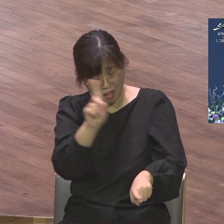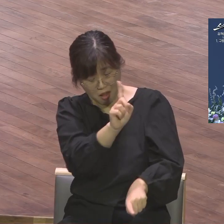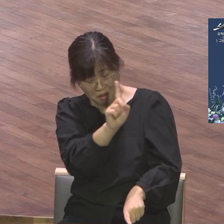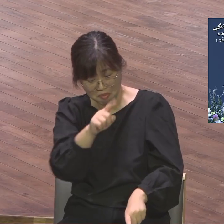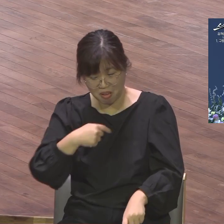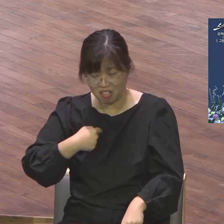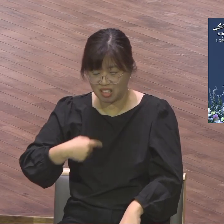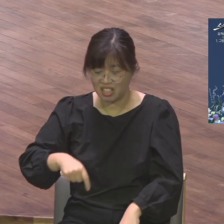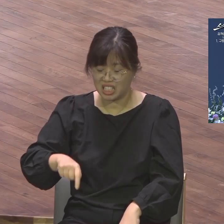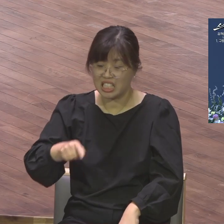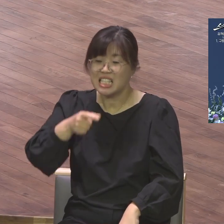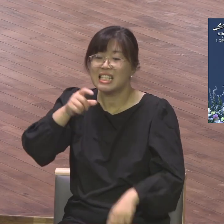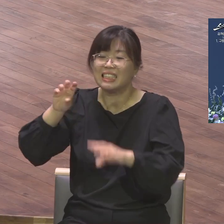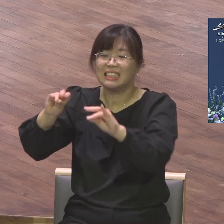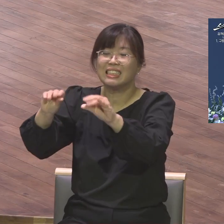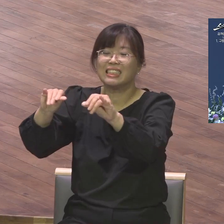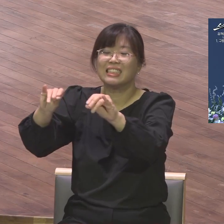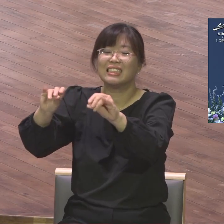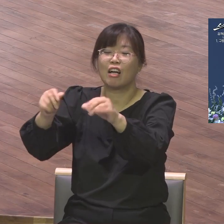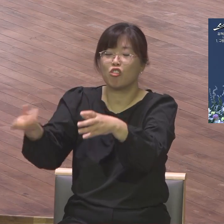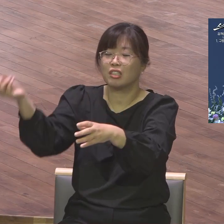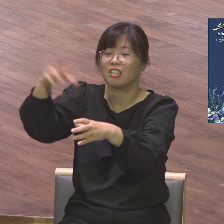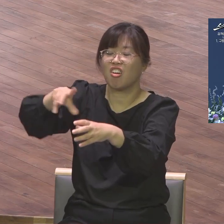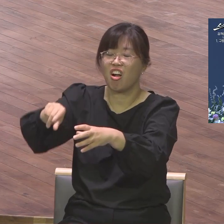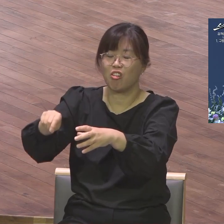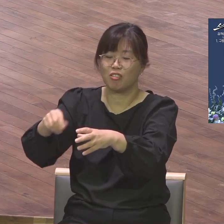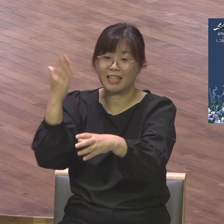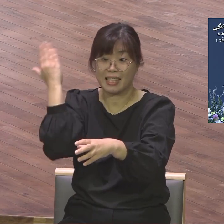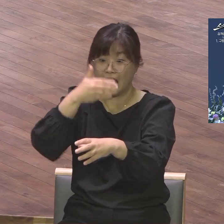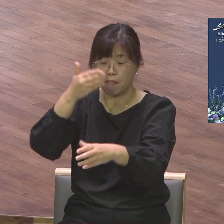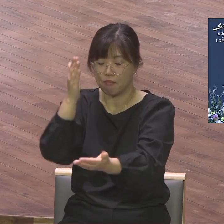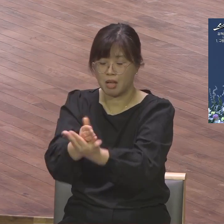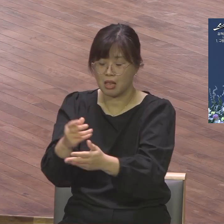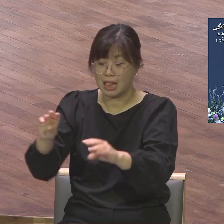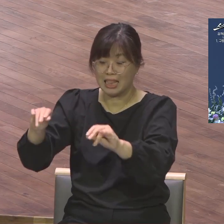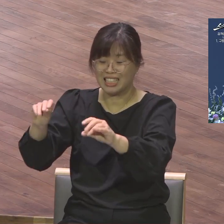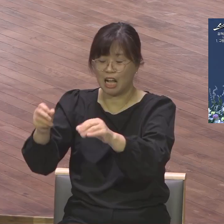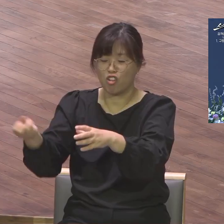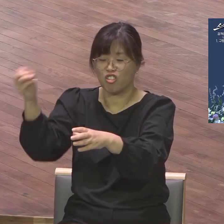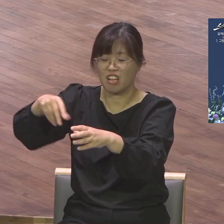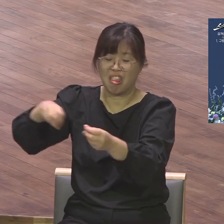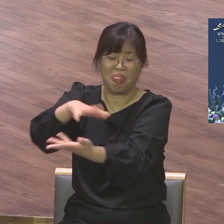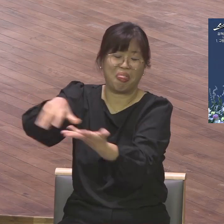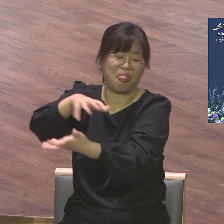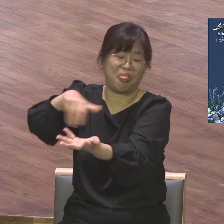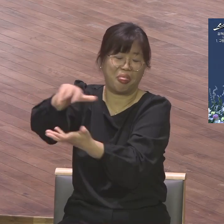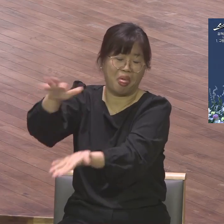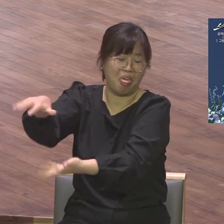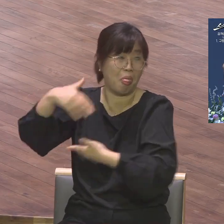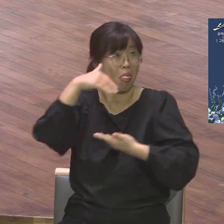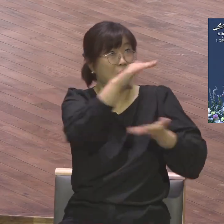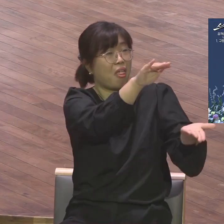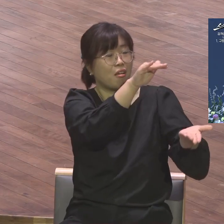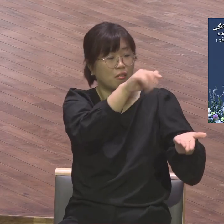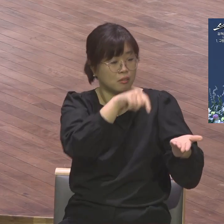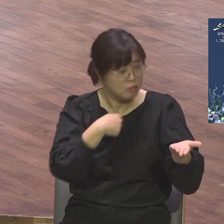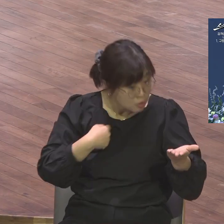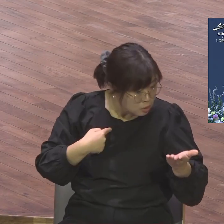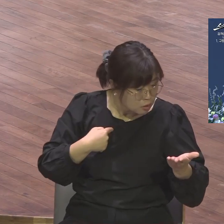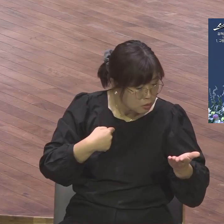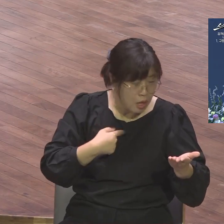그 다음에는 신부름 안 시키더래요. 꾸중물. 왜냐 한 두 번 했대요. 갖다 물 떠오라 그러면 막 저가 꾸중물